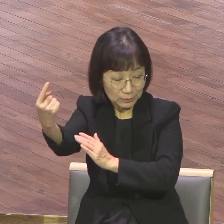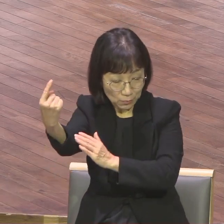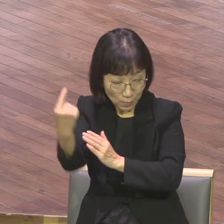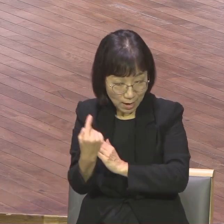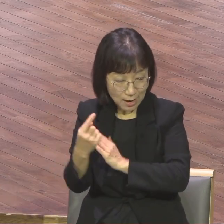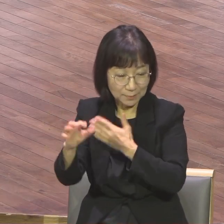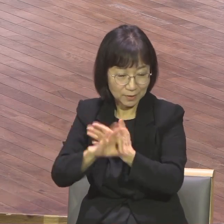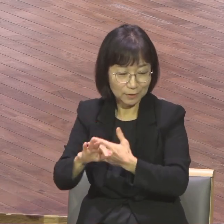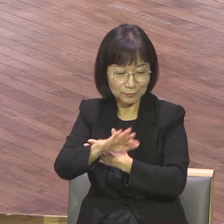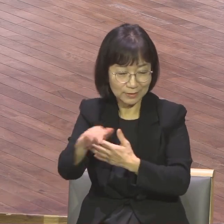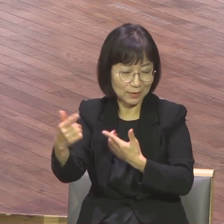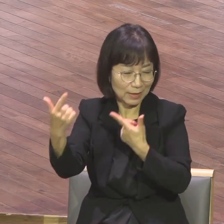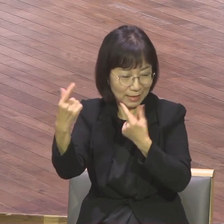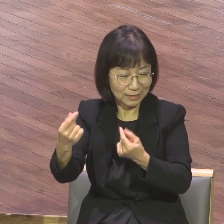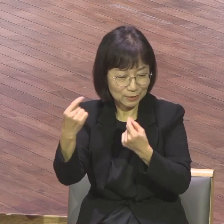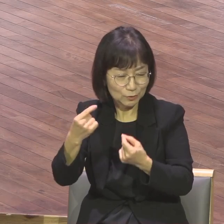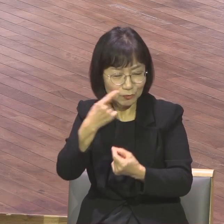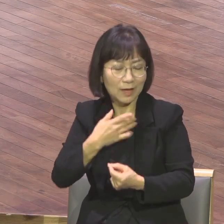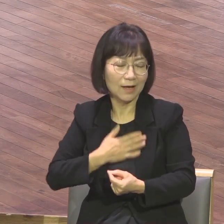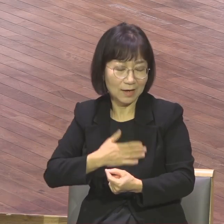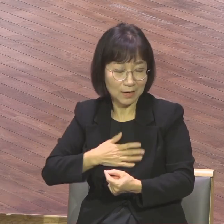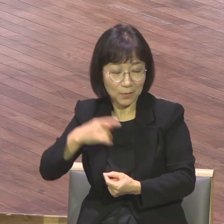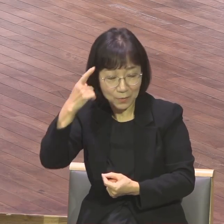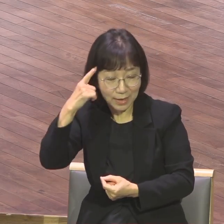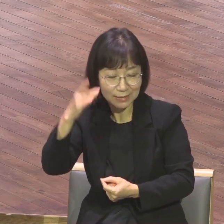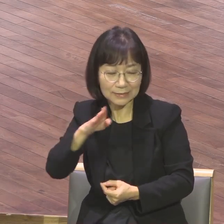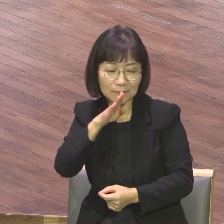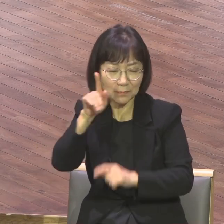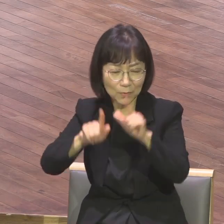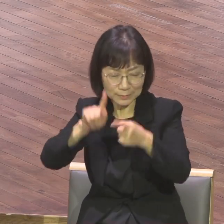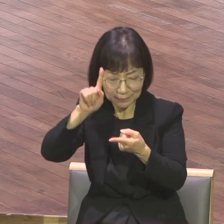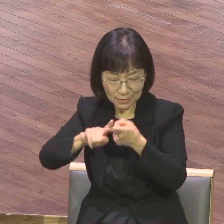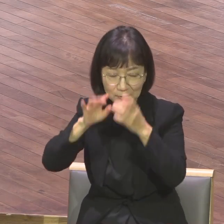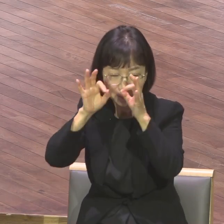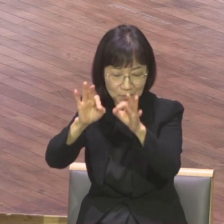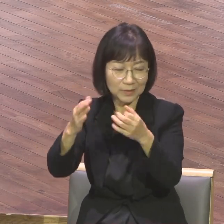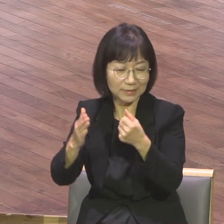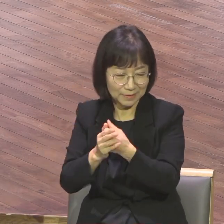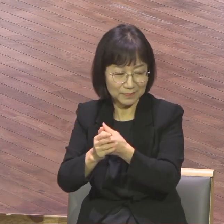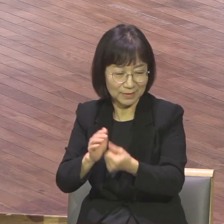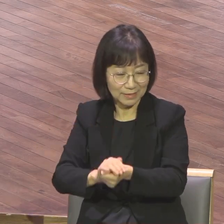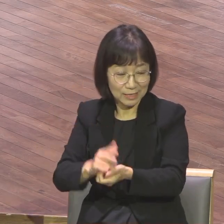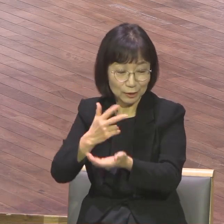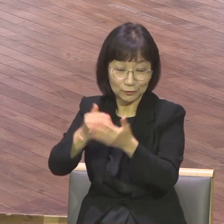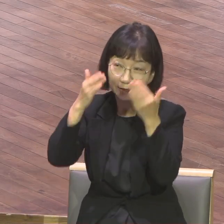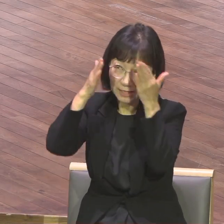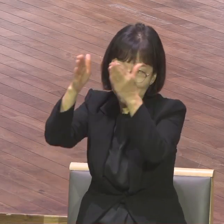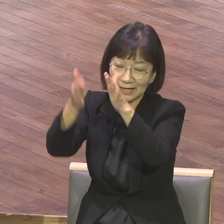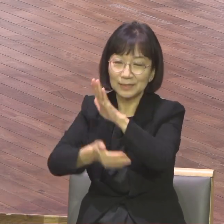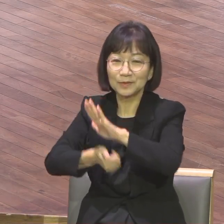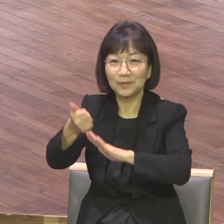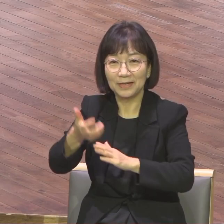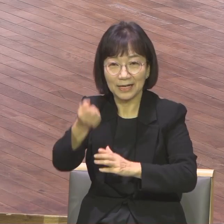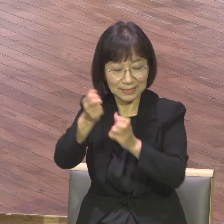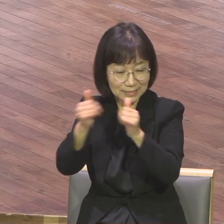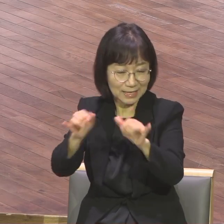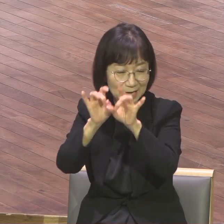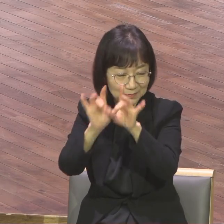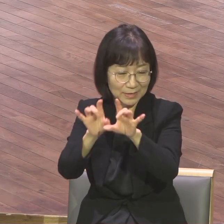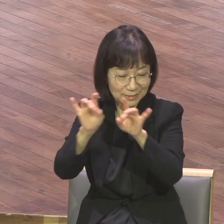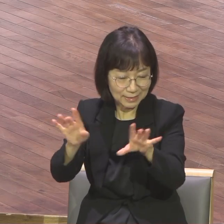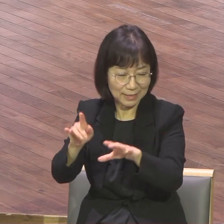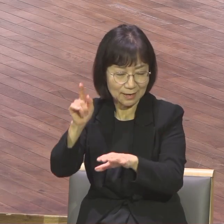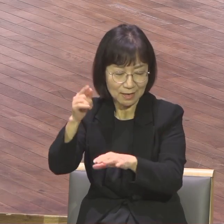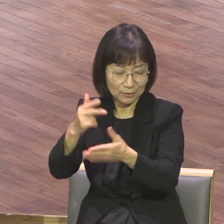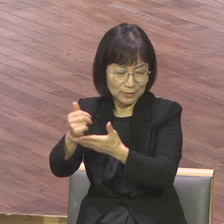나타나시면 우리가 그와 같을 줄을 아는 것은 그의 참모습 그대로 볼 것이기 때문이니, 주를 향하여 이 소망을 가진 자마다